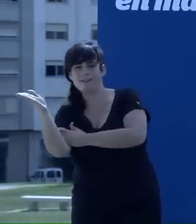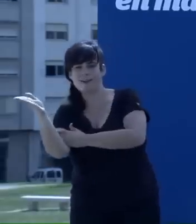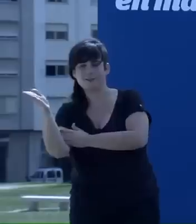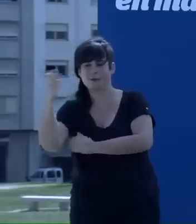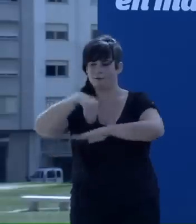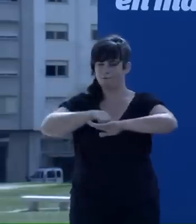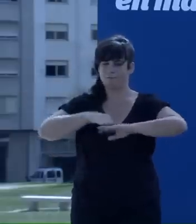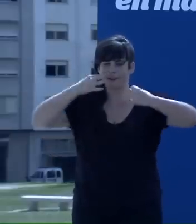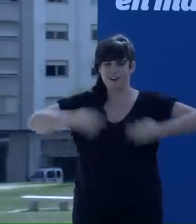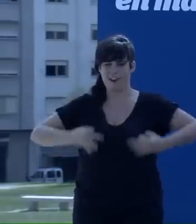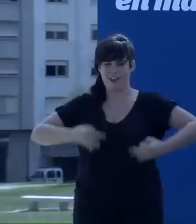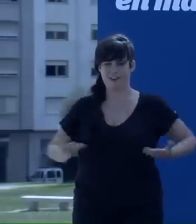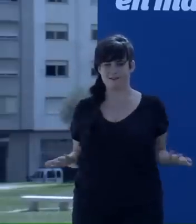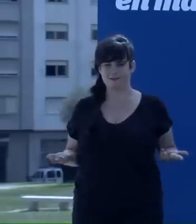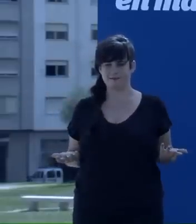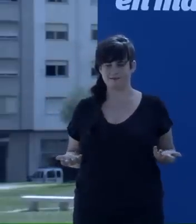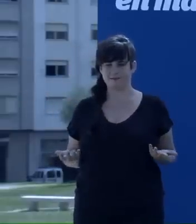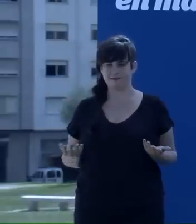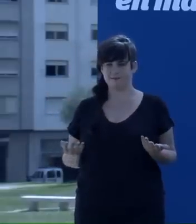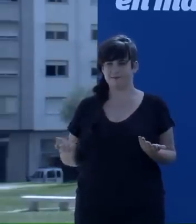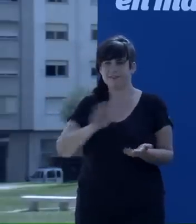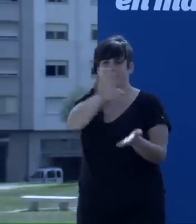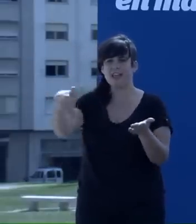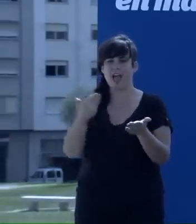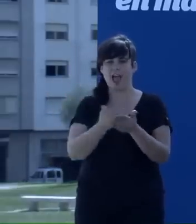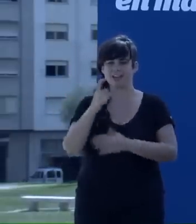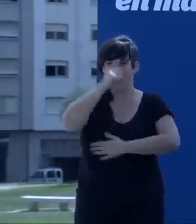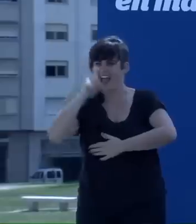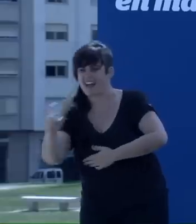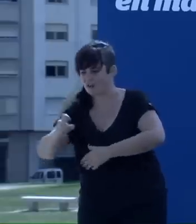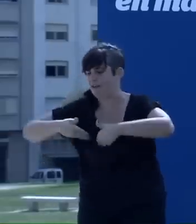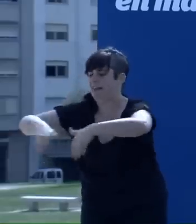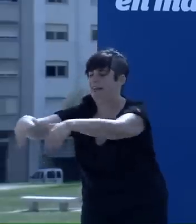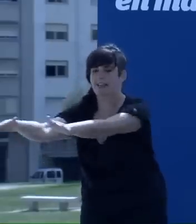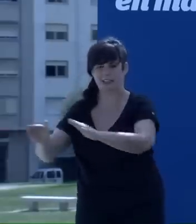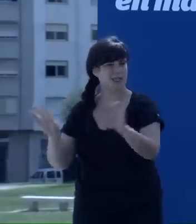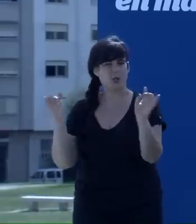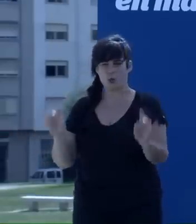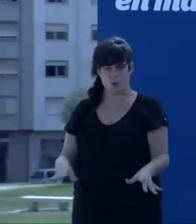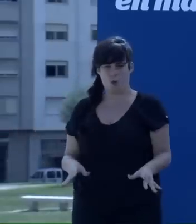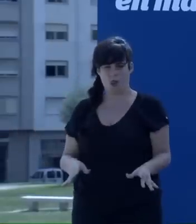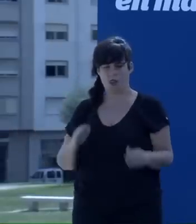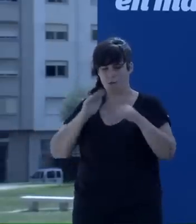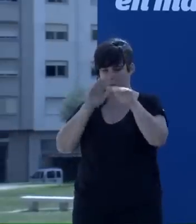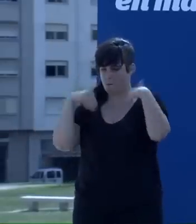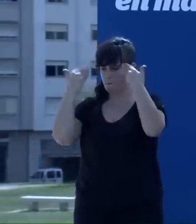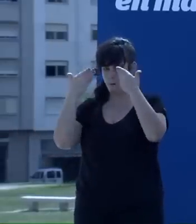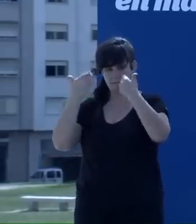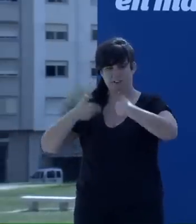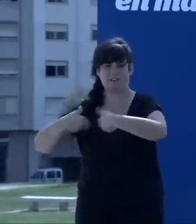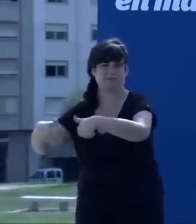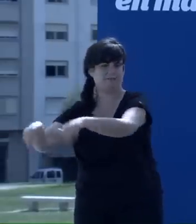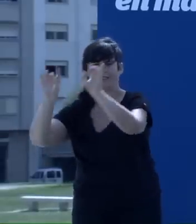goberno, a desplazar, a votar, a escorrentar como ratos do flautista de Amelín a toda esta mafia de San